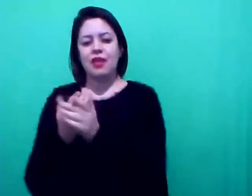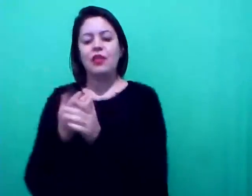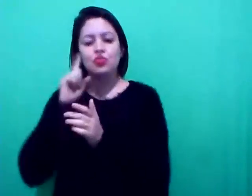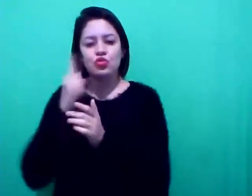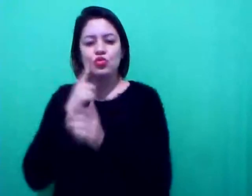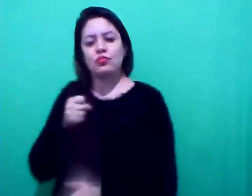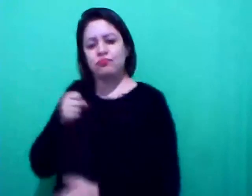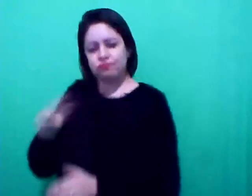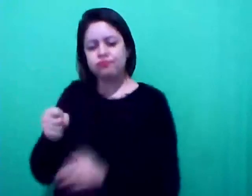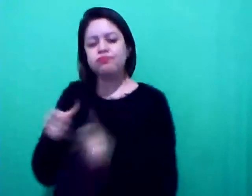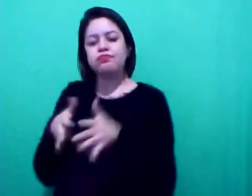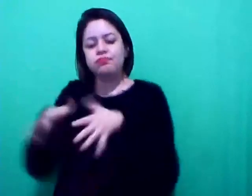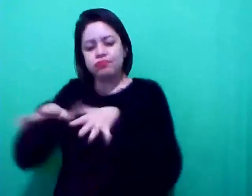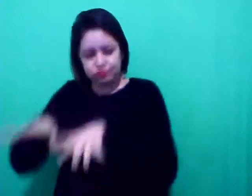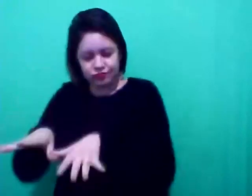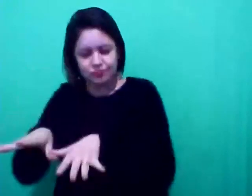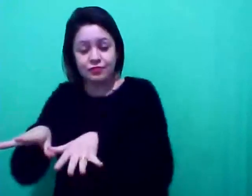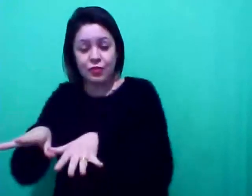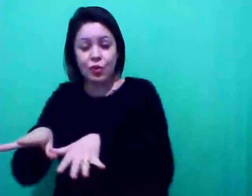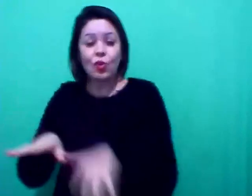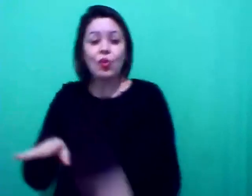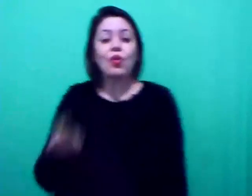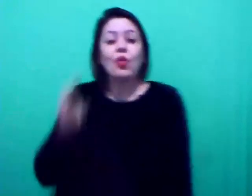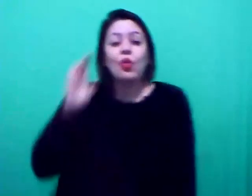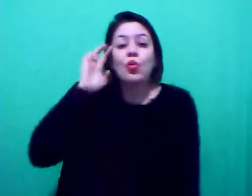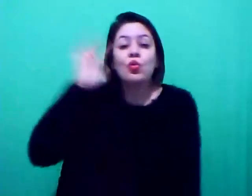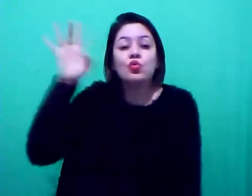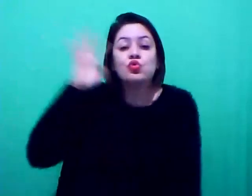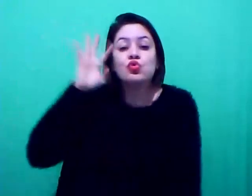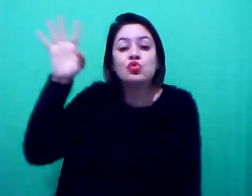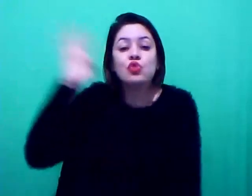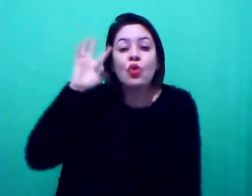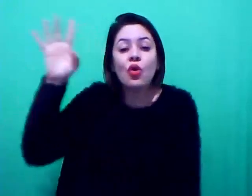Eu sei que a inclusão maior acontece dentro da escola, onde é colocado o aluno surdo ali.